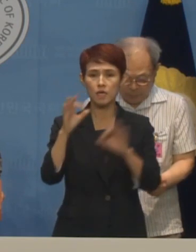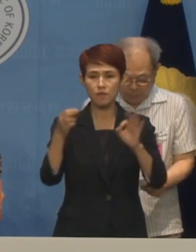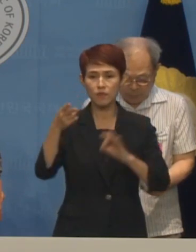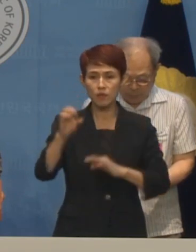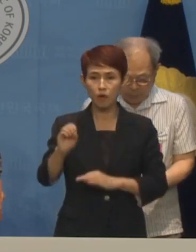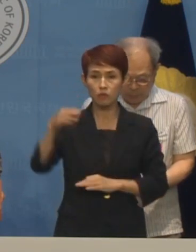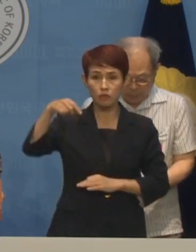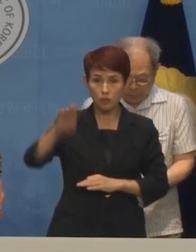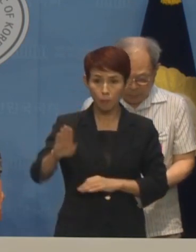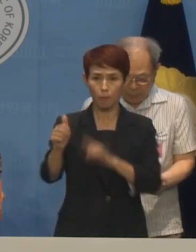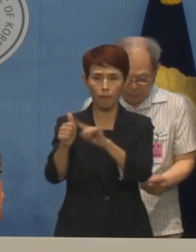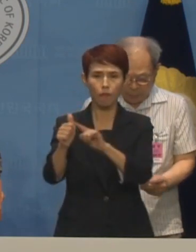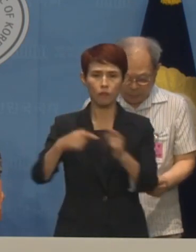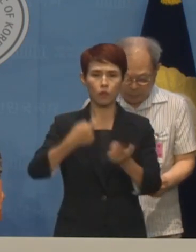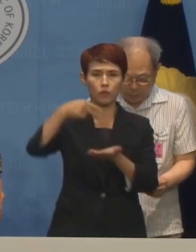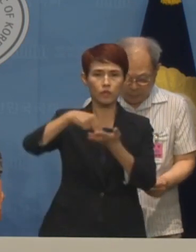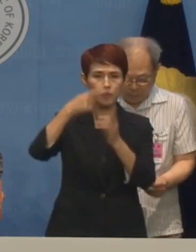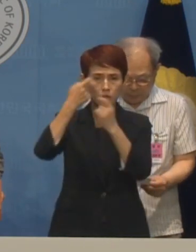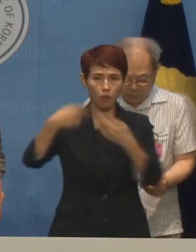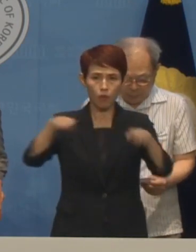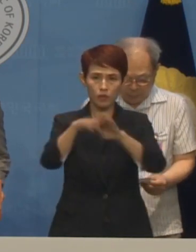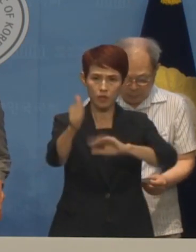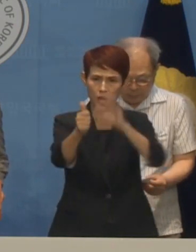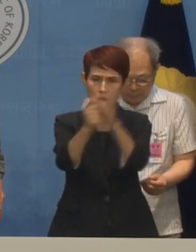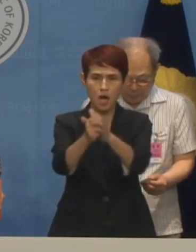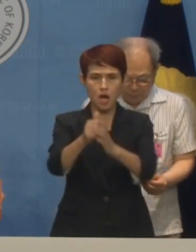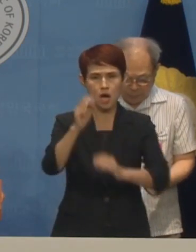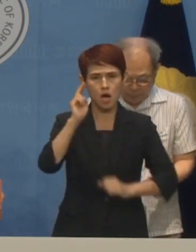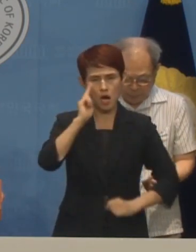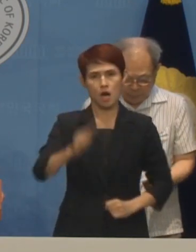아닌 독립기념관의 장으로 임명한 것이다.